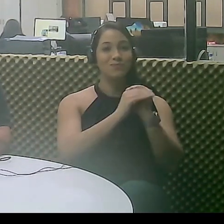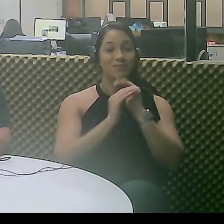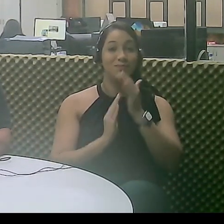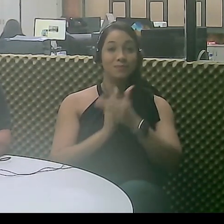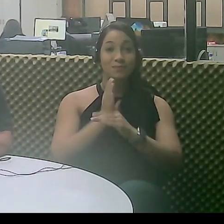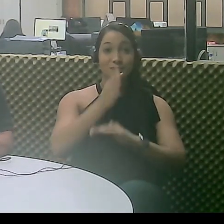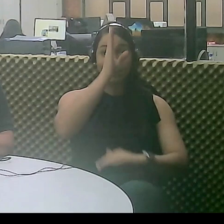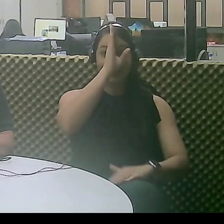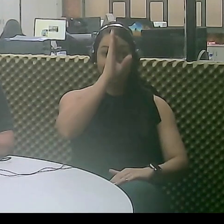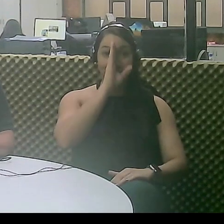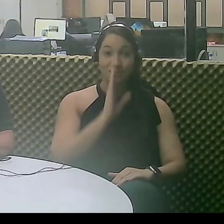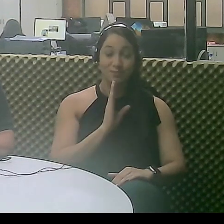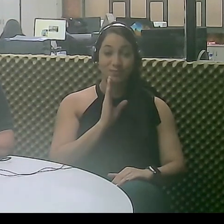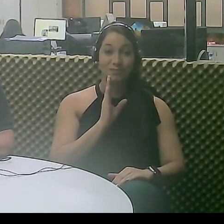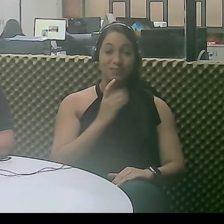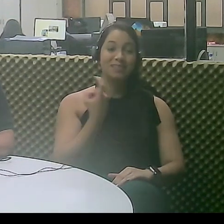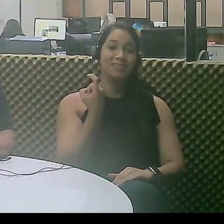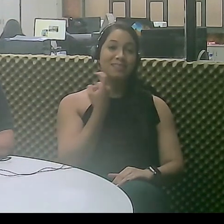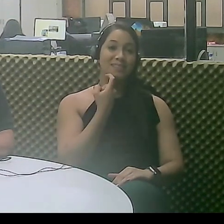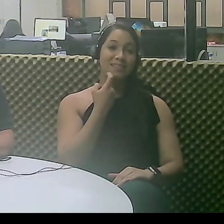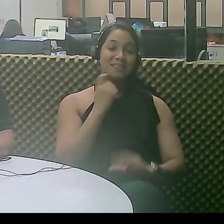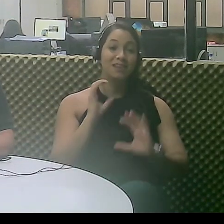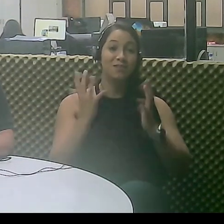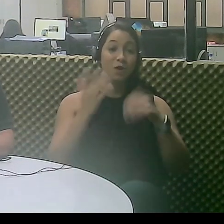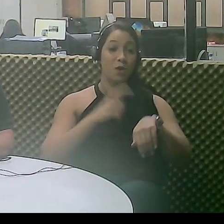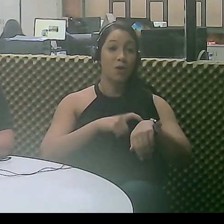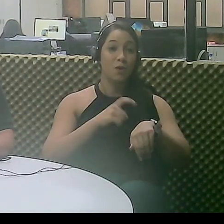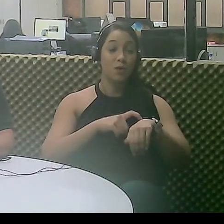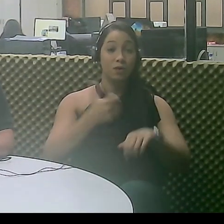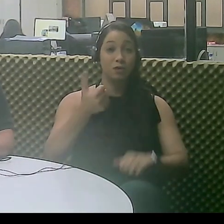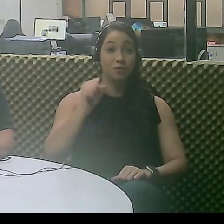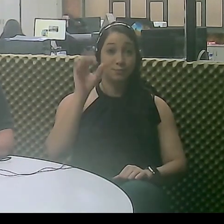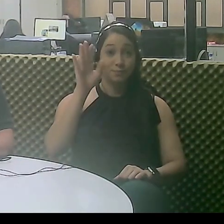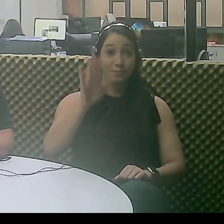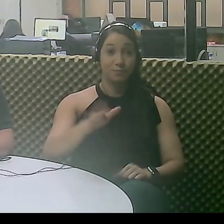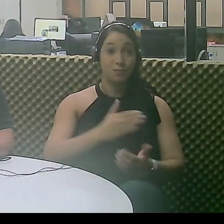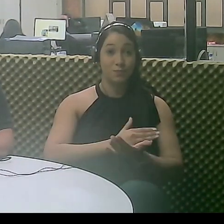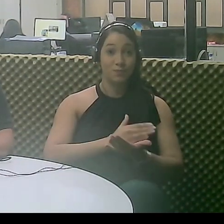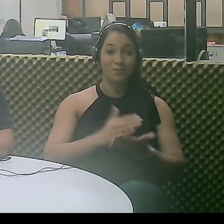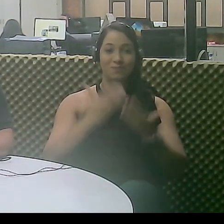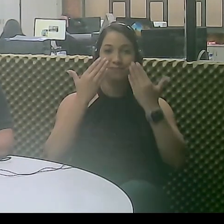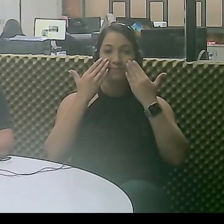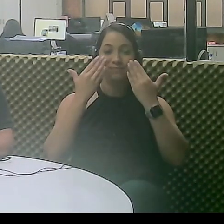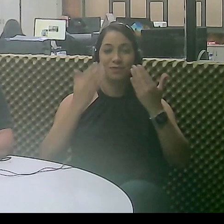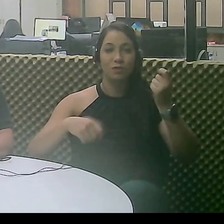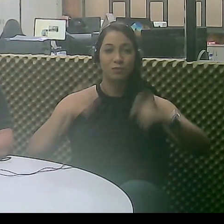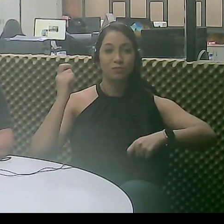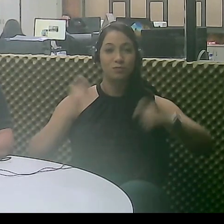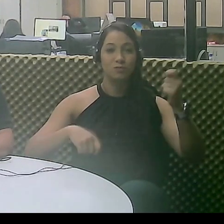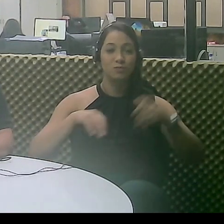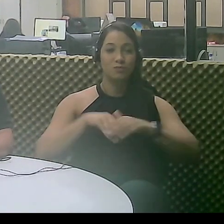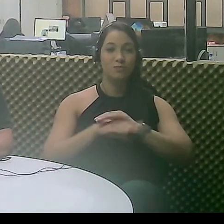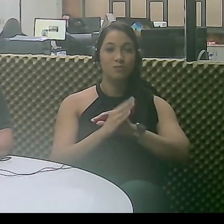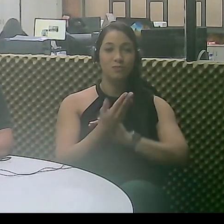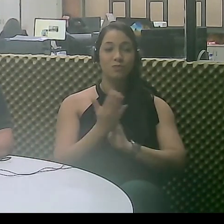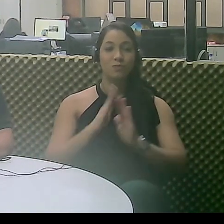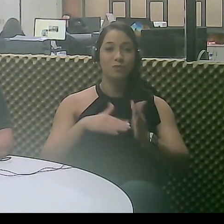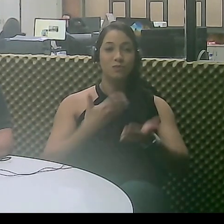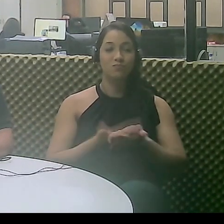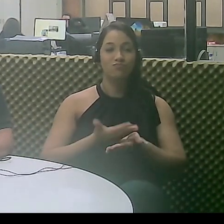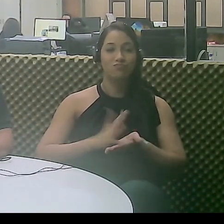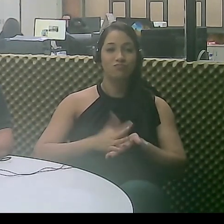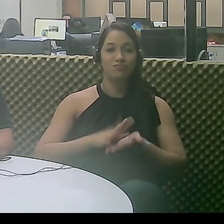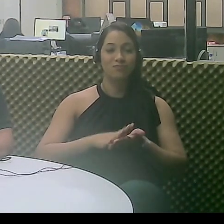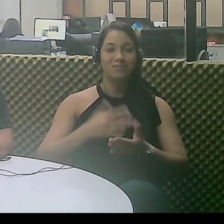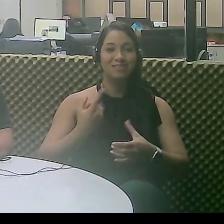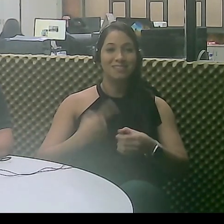entrada é gratuita. Na sexta, a festa começa às 18h com a apresentação das baterias das tradicionais escolas de samba